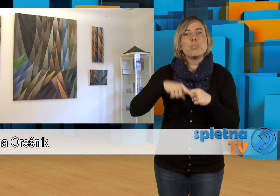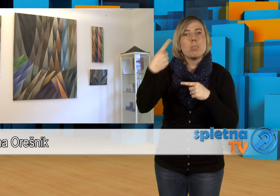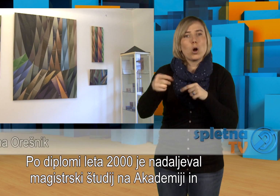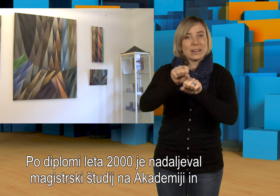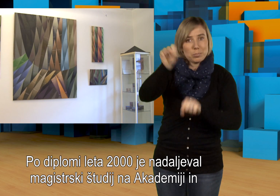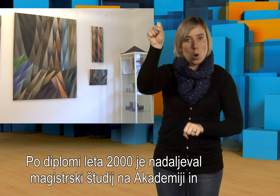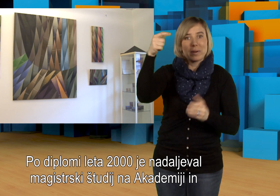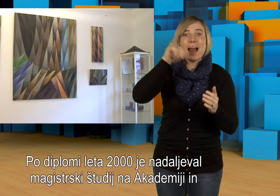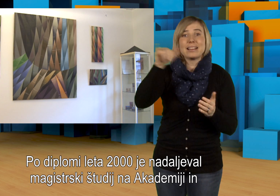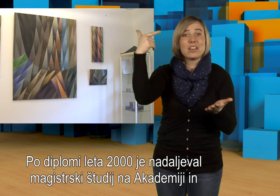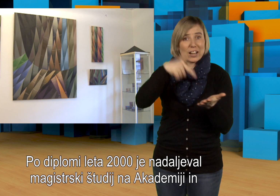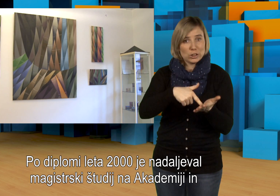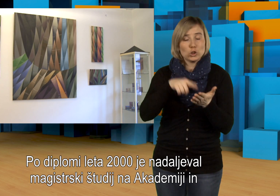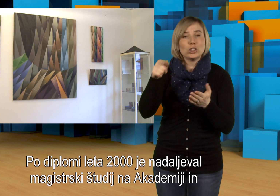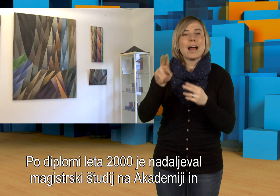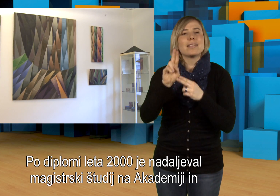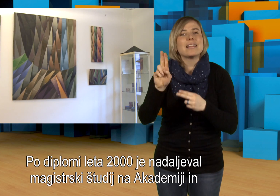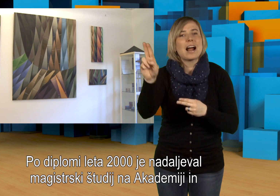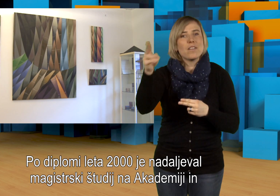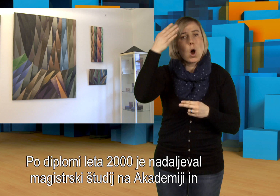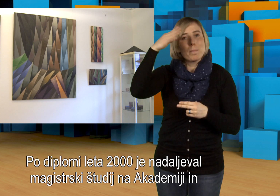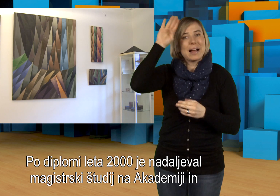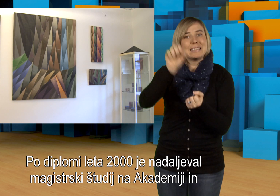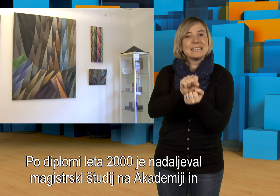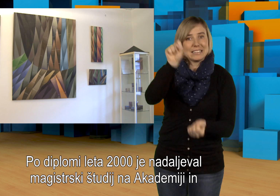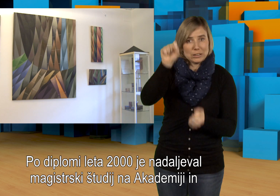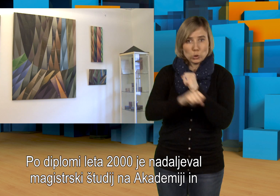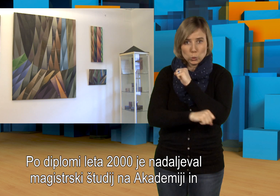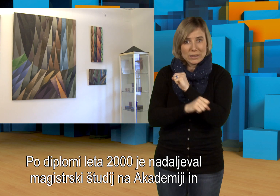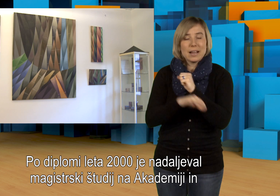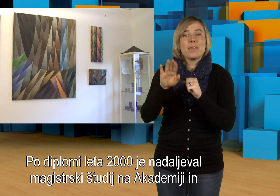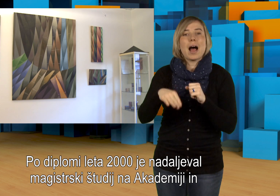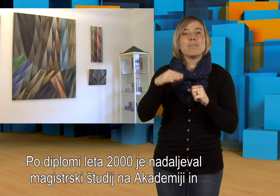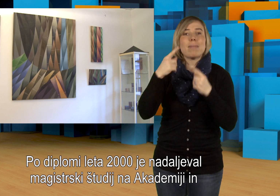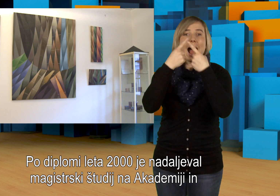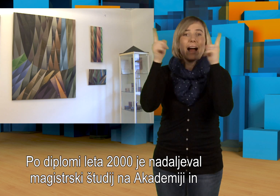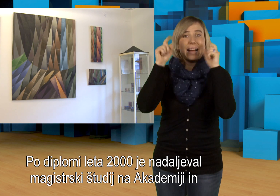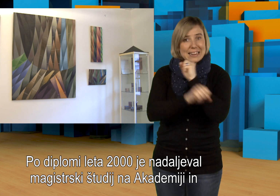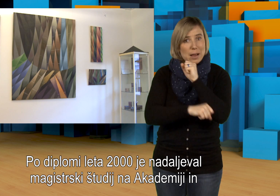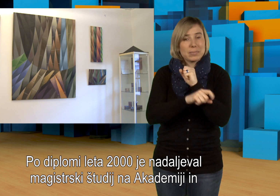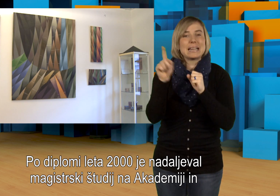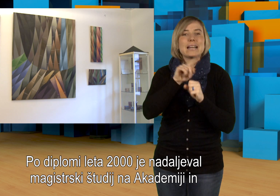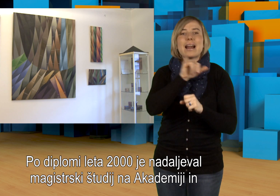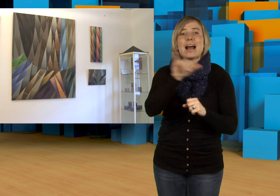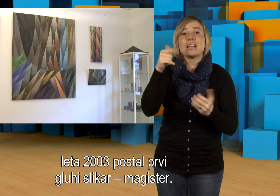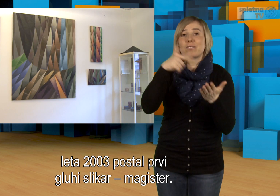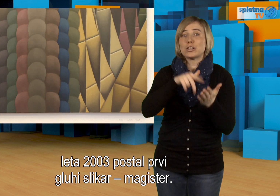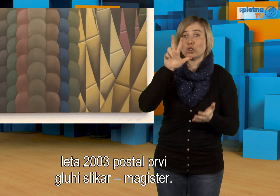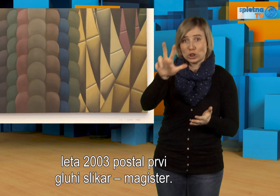Po diplomi leta 2000 je nadaljeval magistrski študij na akademiji in leta 2003 postal prvi gluhi